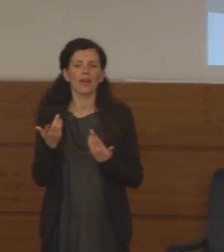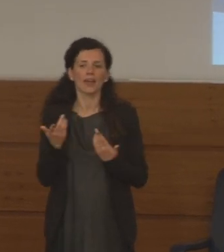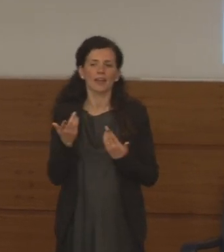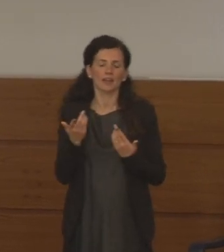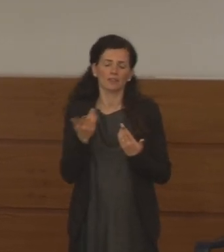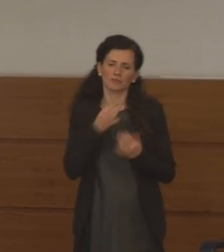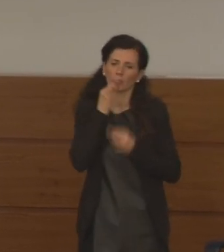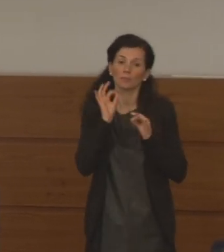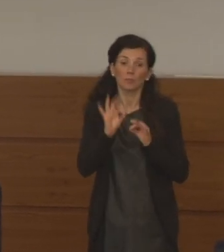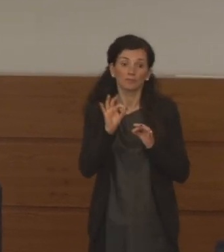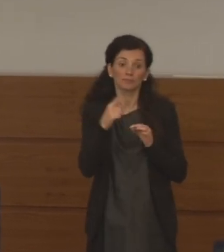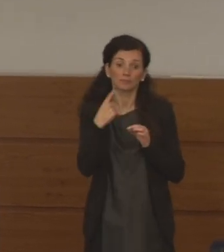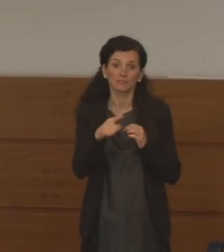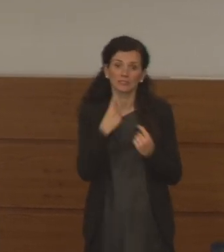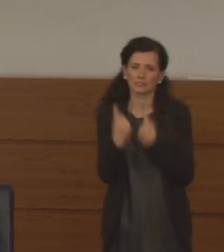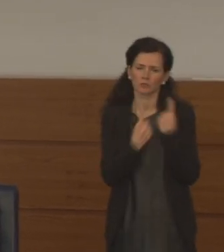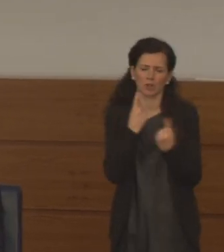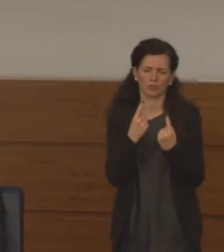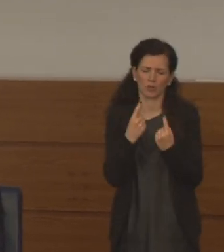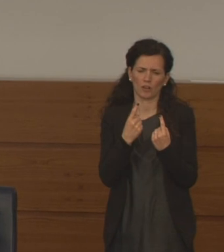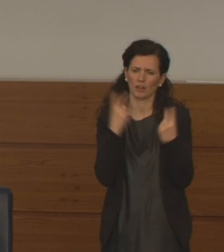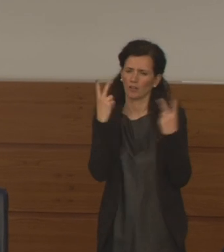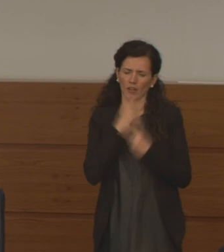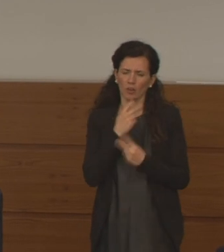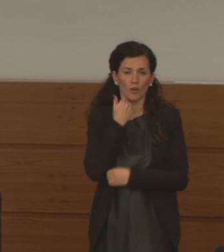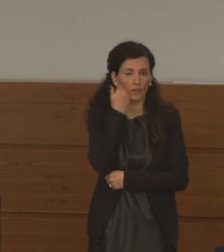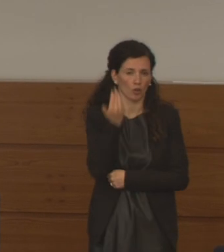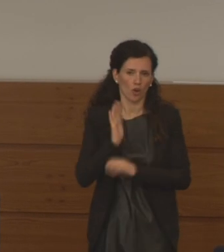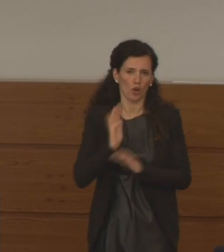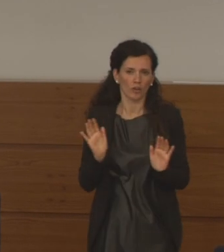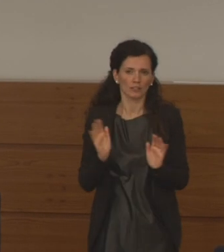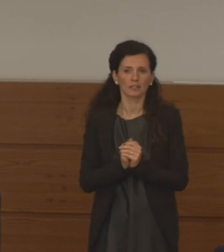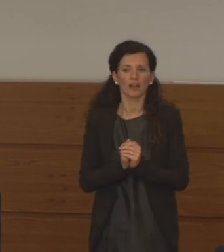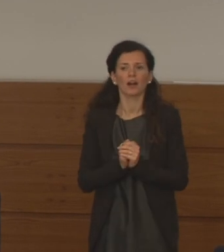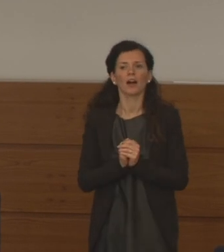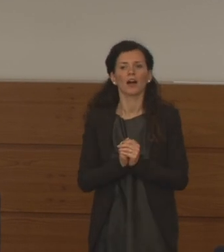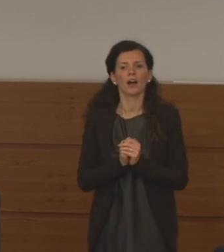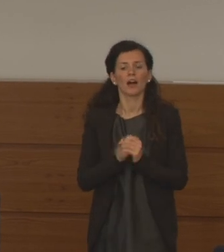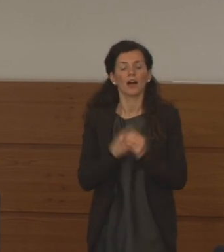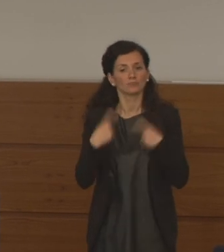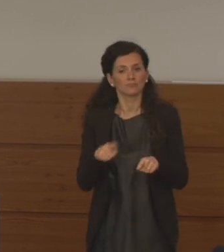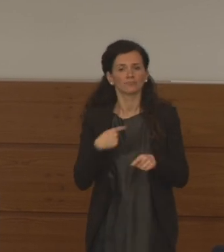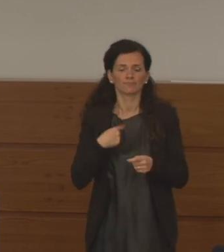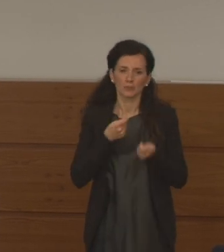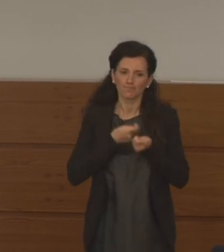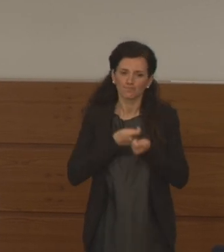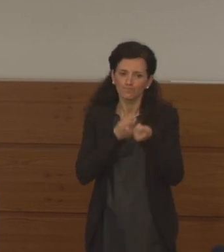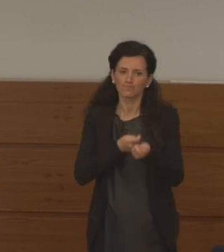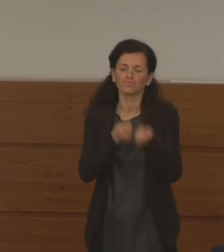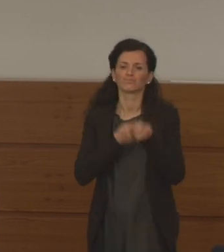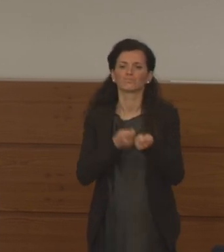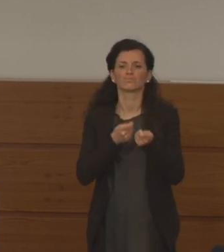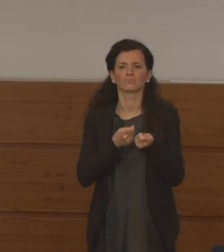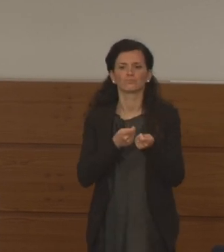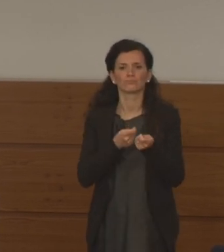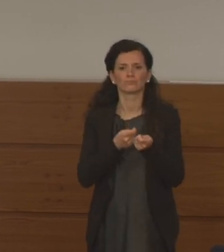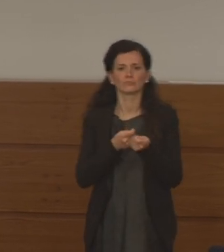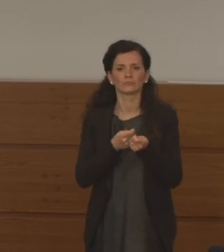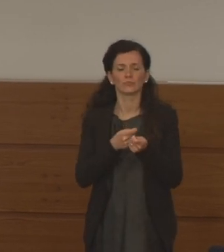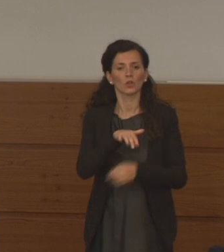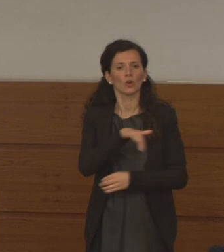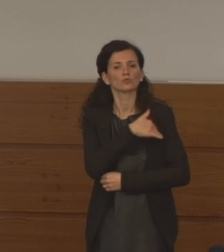vergognosa ci riferiamo alla sollecitazione ad alcuni studenti che erano